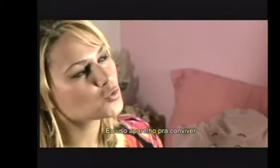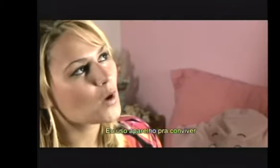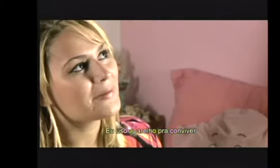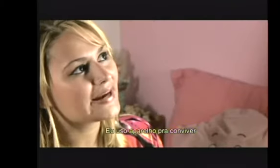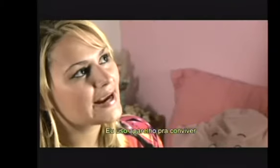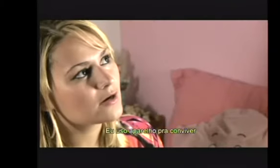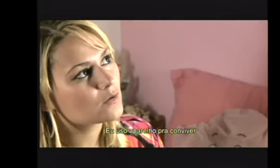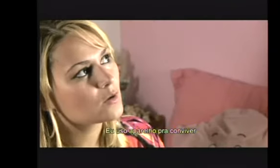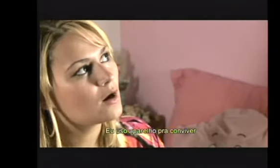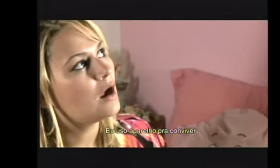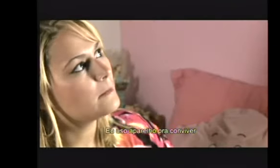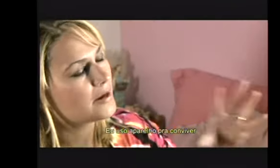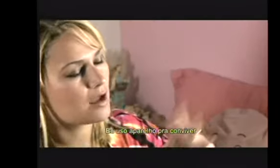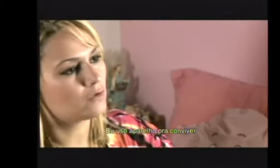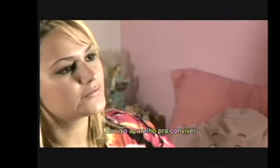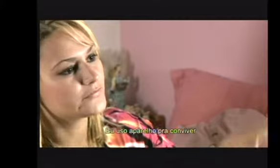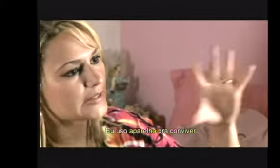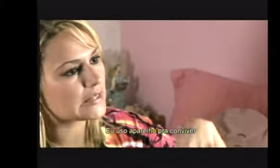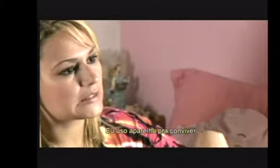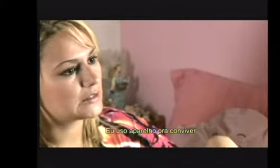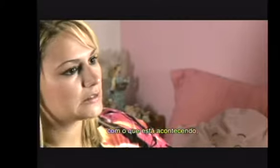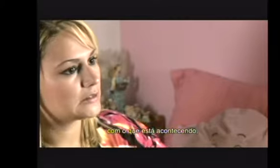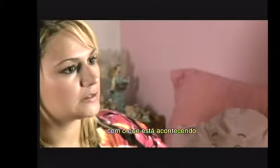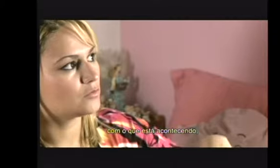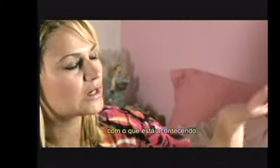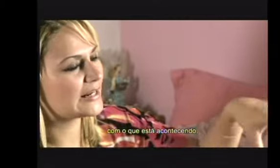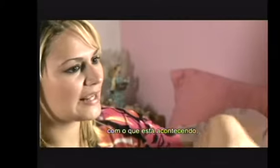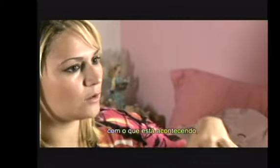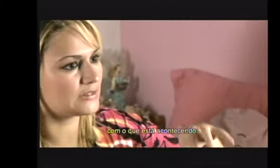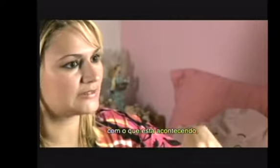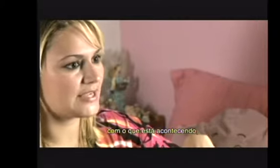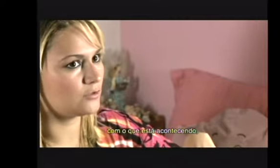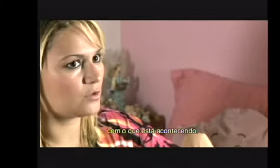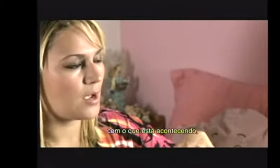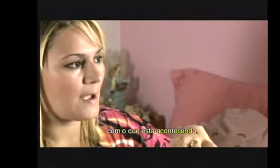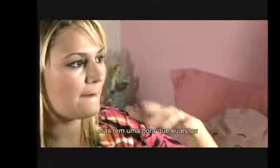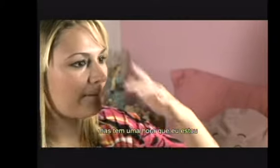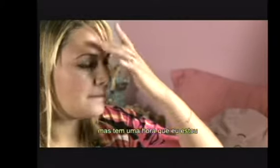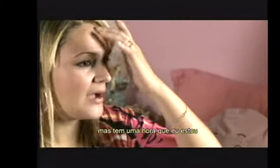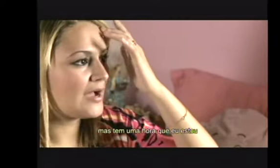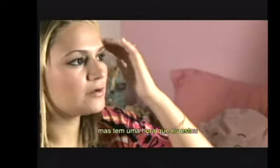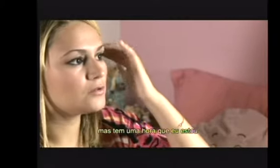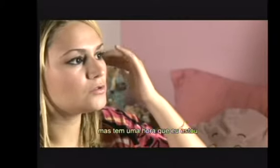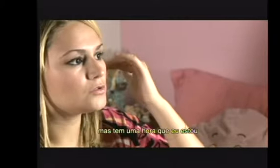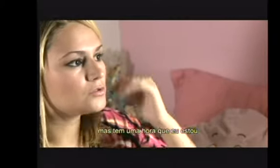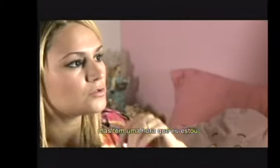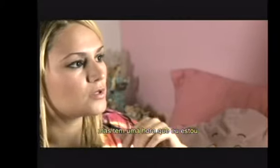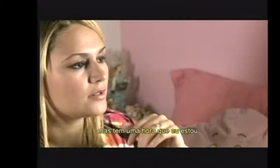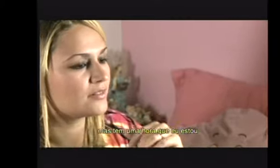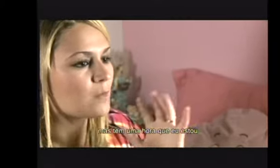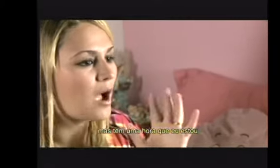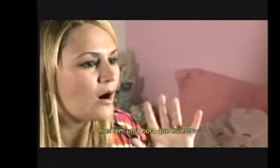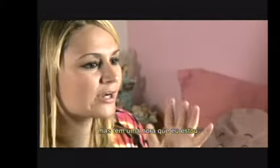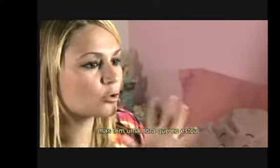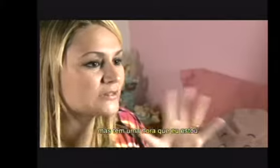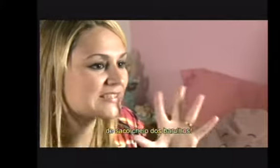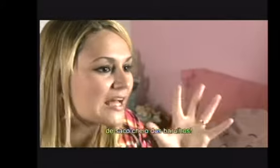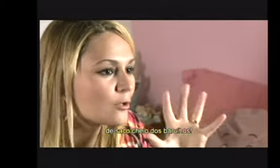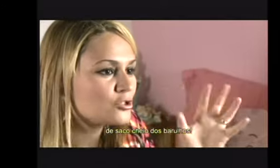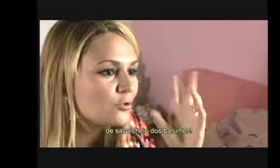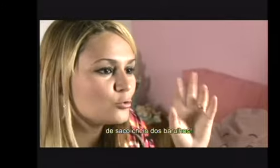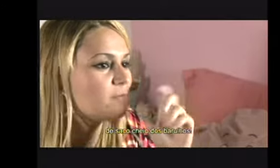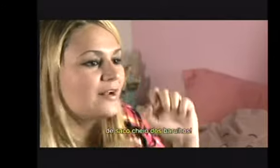Eu uso o aparelho para conviver o que está acontecendo, mas tem uma hora